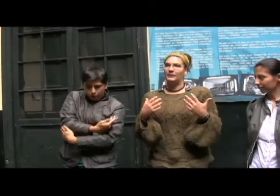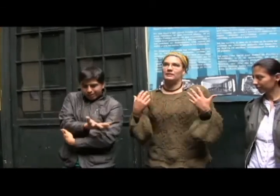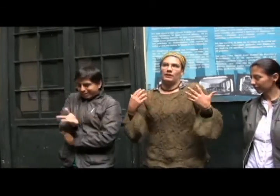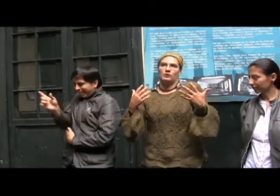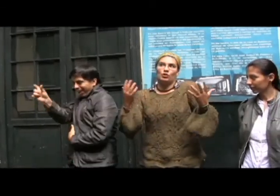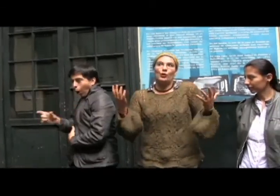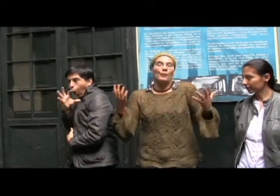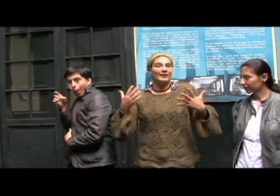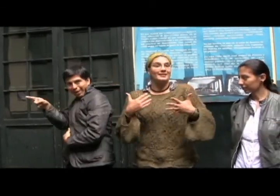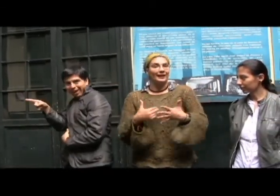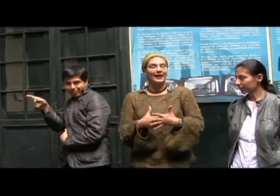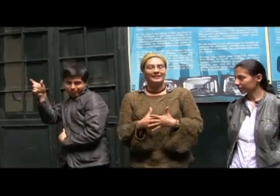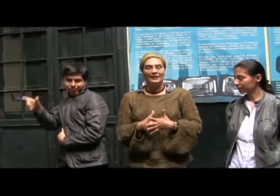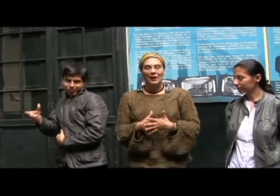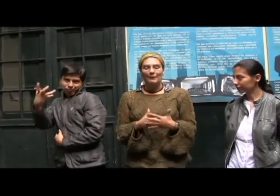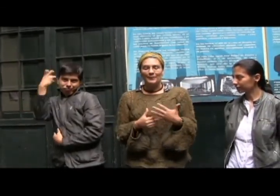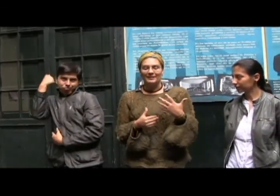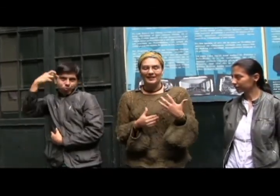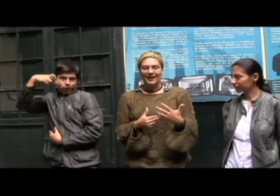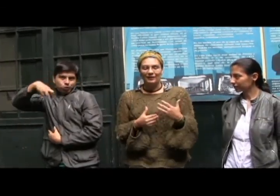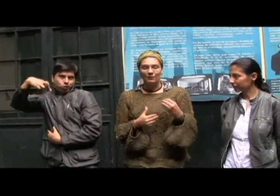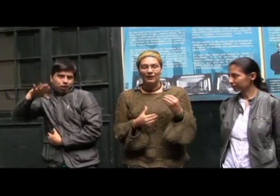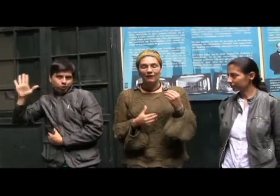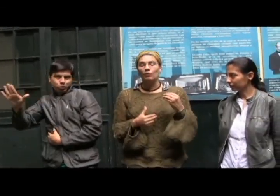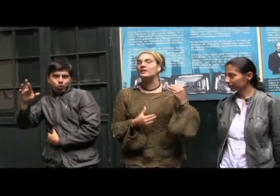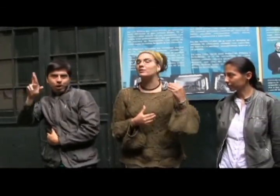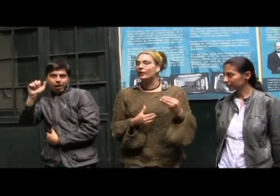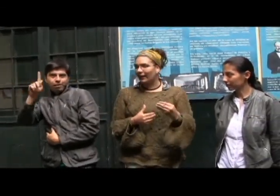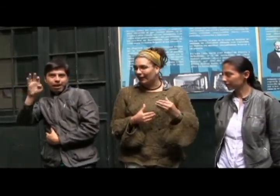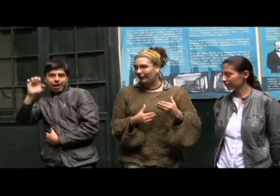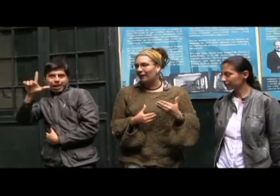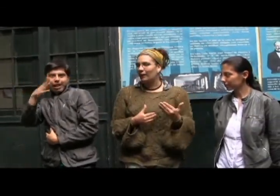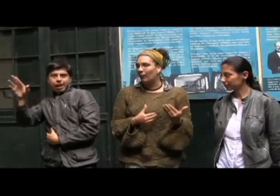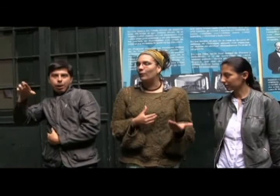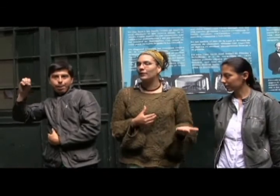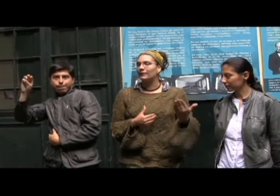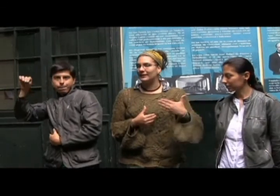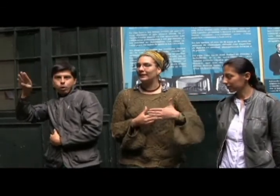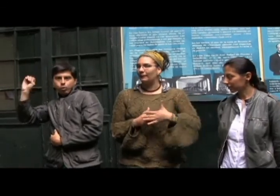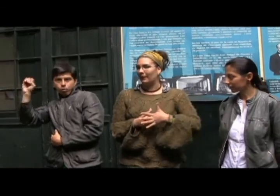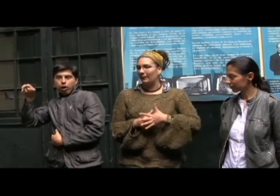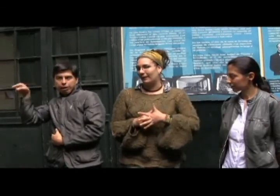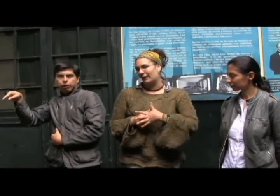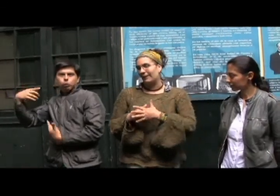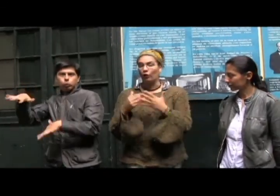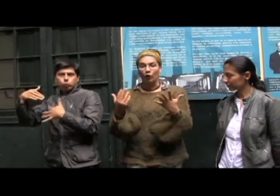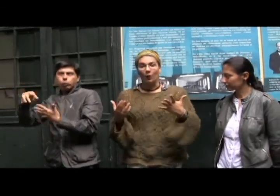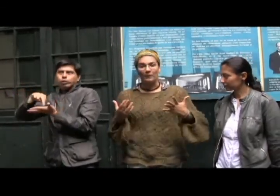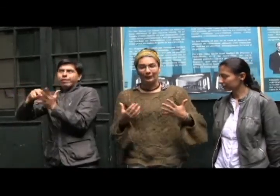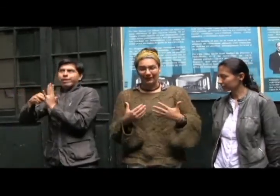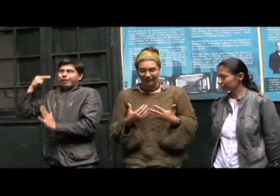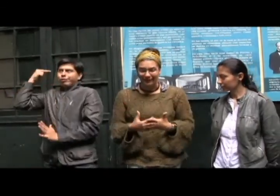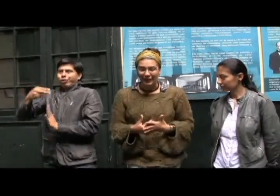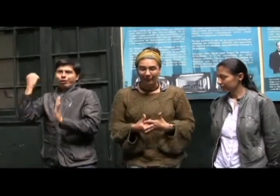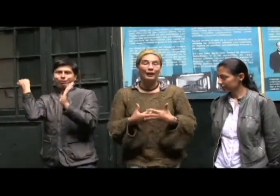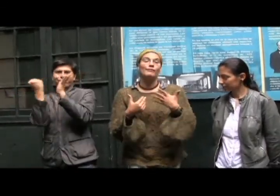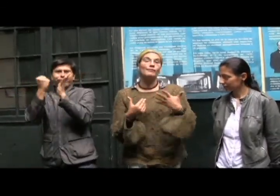pues, es nuestro nombre de esta casa, pero más allá de eso es por la figura histórica que Rafael Pombo representa para Colombia.